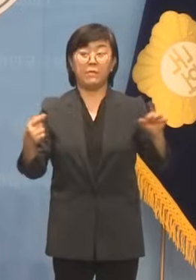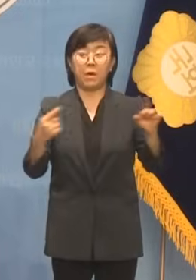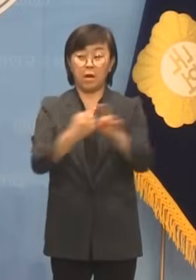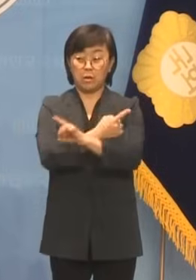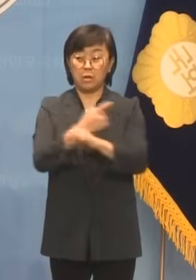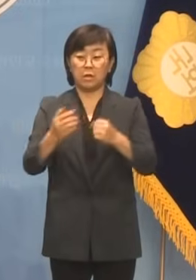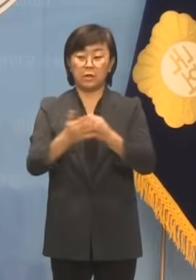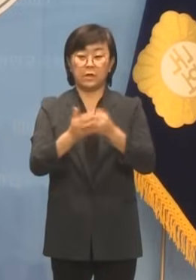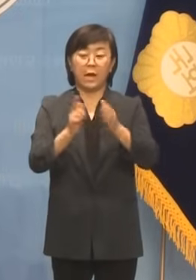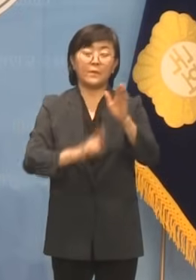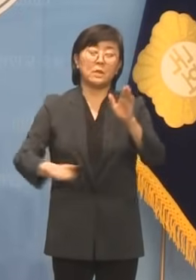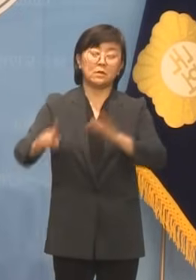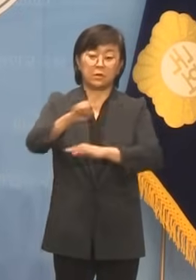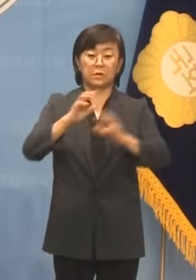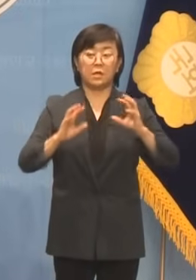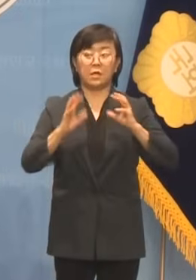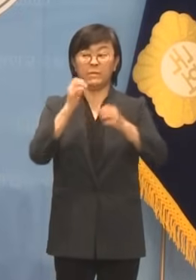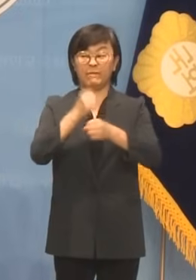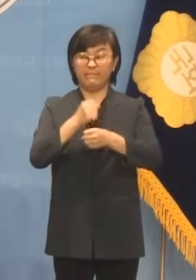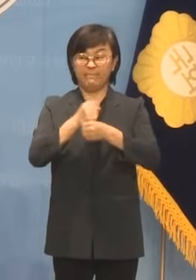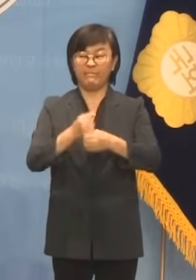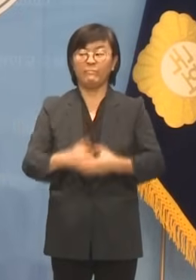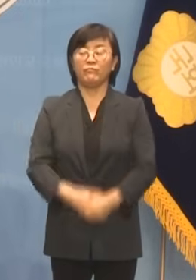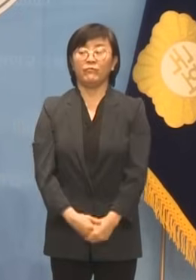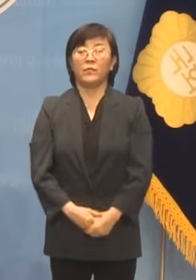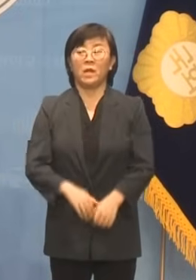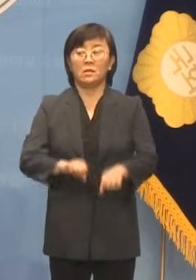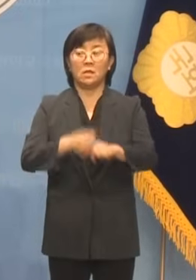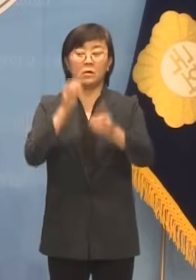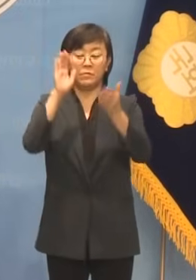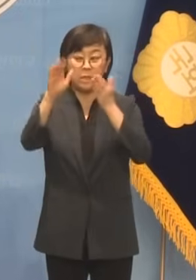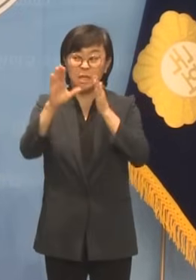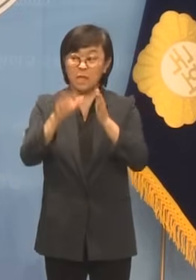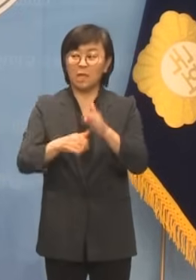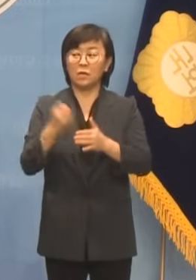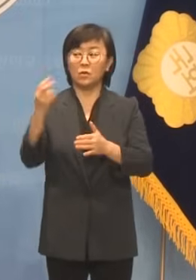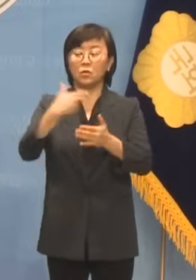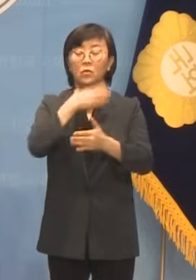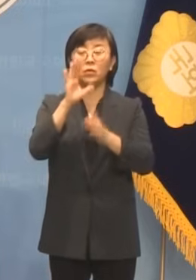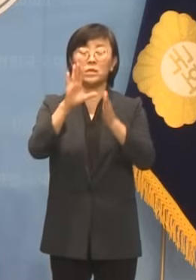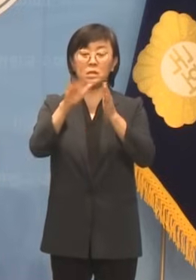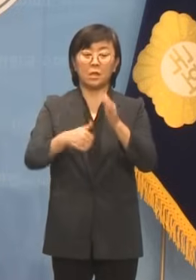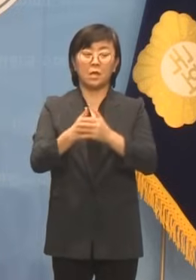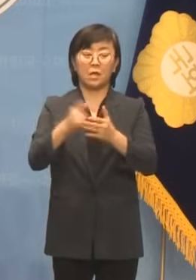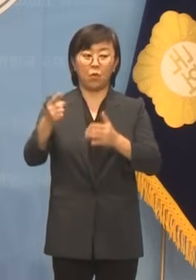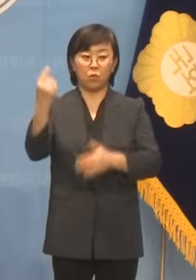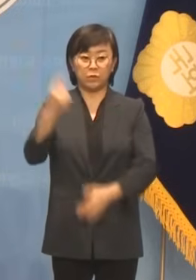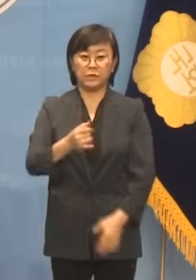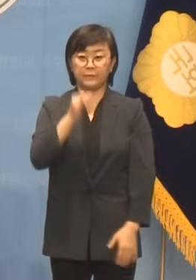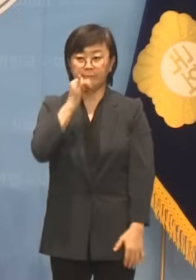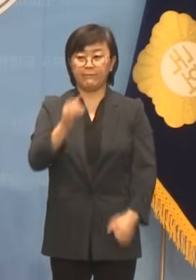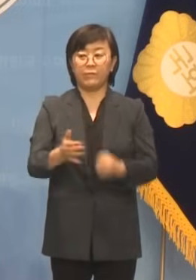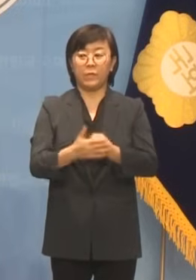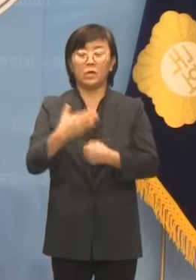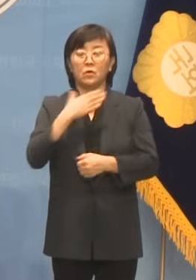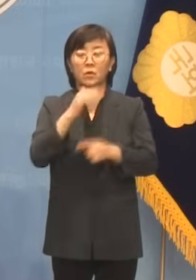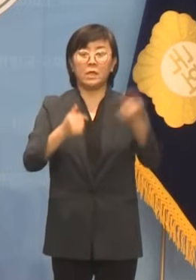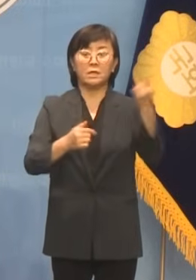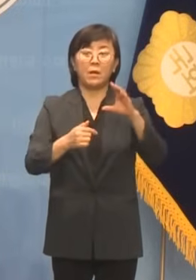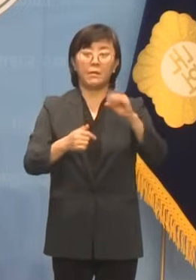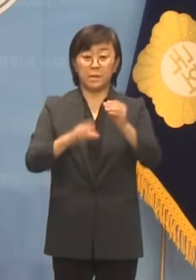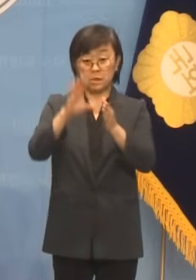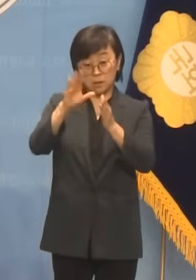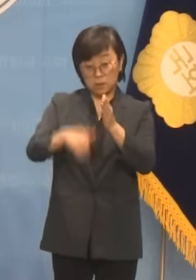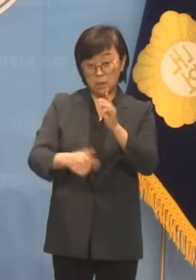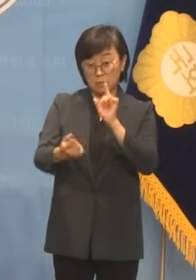선도 국가로 가도록 하겠습니다. 재앙은 미래 세대뿐 아니라 노인 세대에게도 들이오고 있습니다. 노인 1천만 시대가